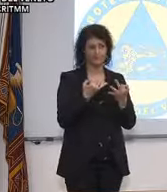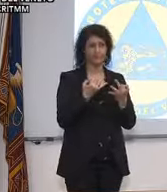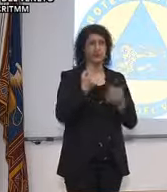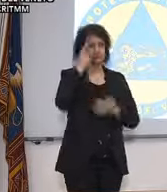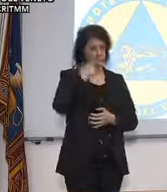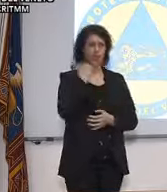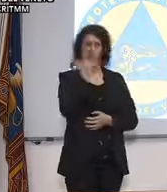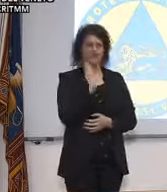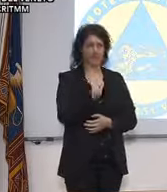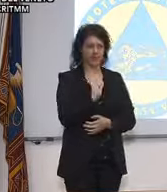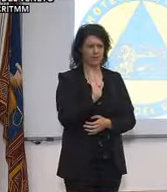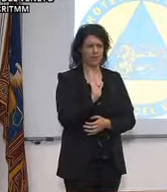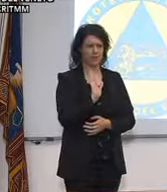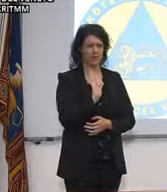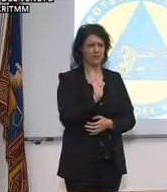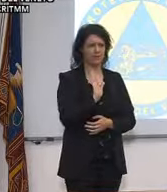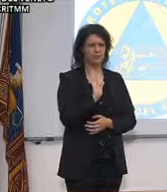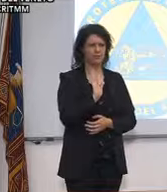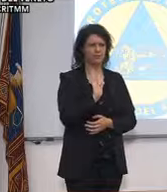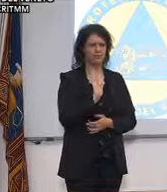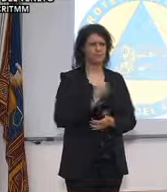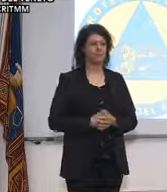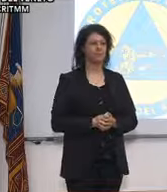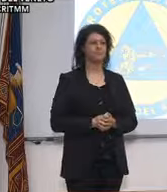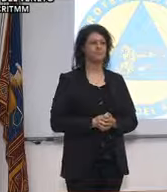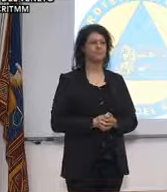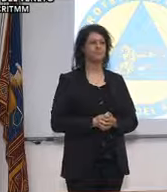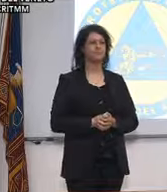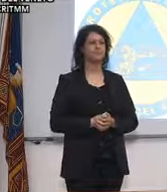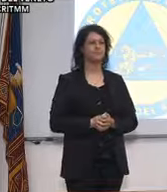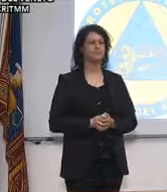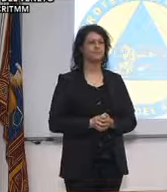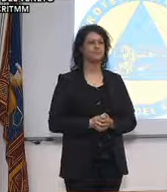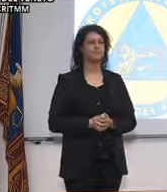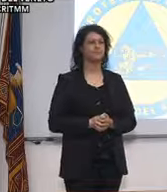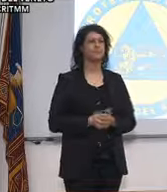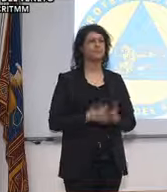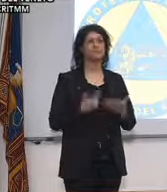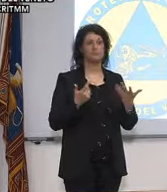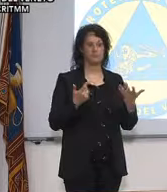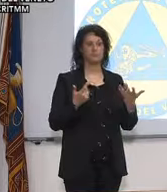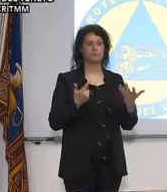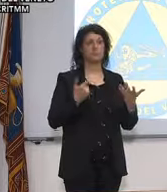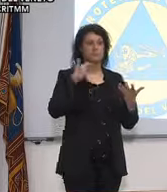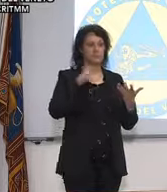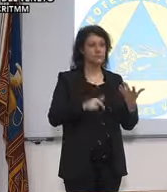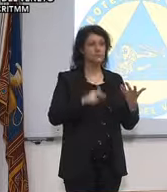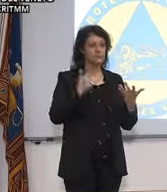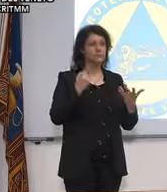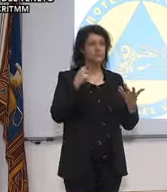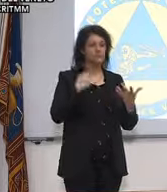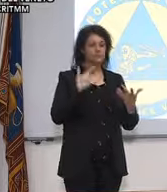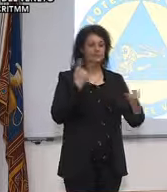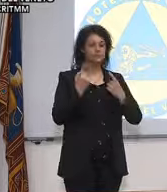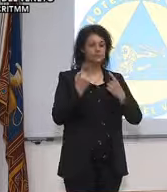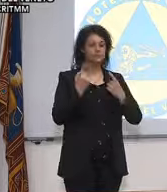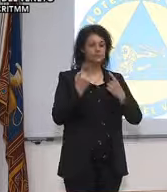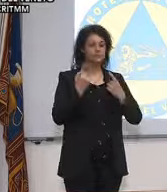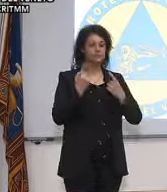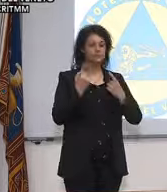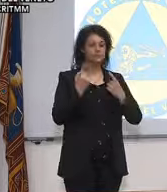facile, e me ne rendo ben conto, anche perché purtroppo non è sempre facile in emergenza verificare la fonte della notizia, no?